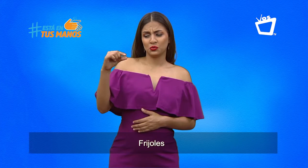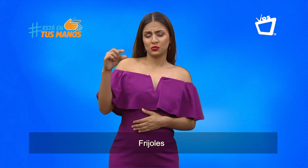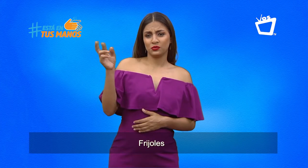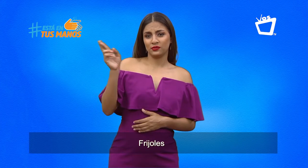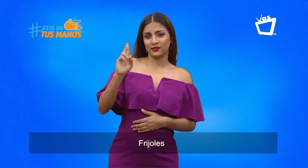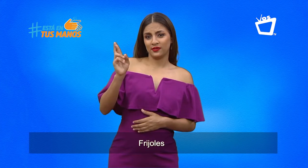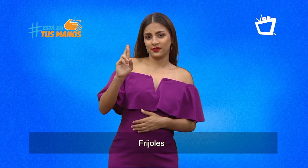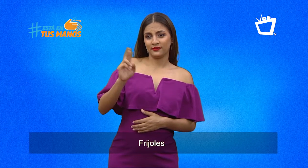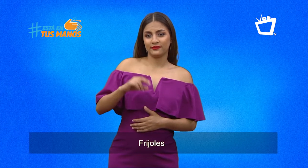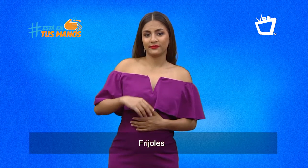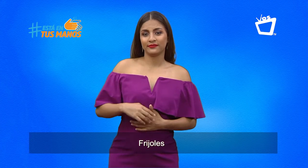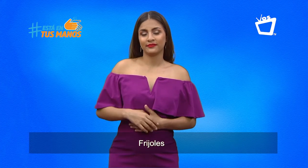frijoles